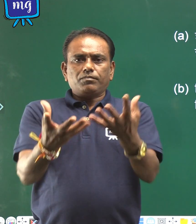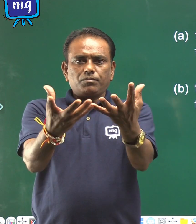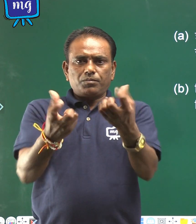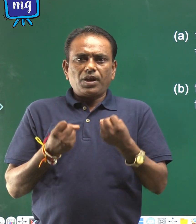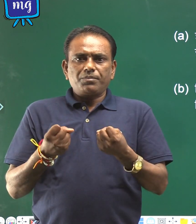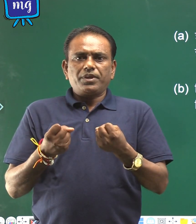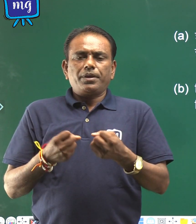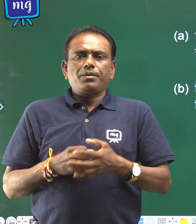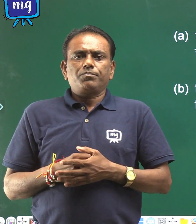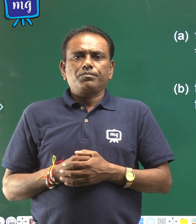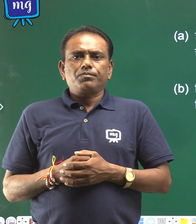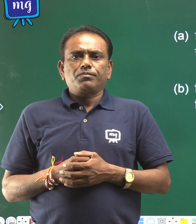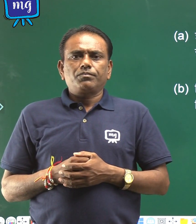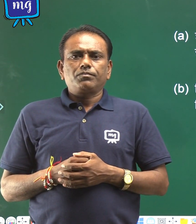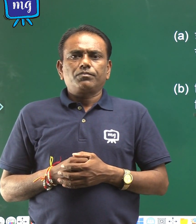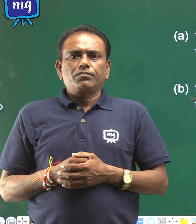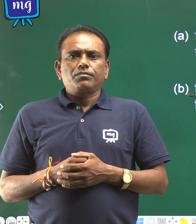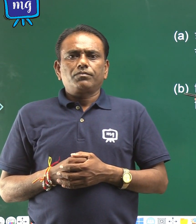प्राप्त किए हैं।